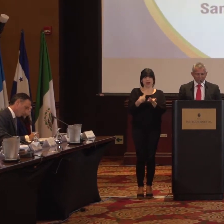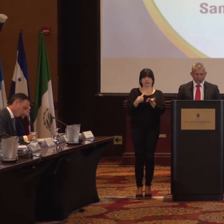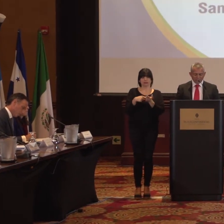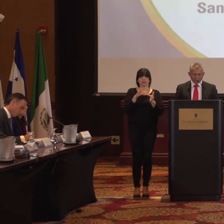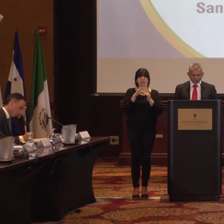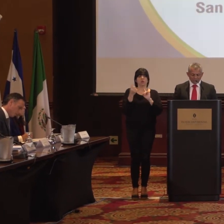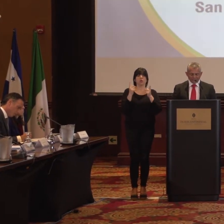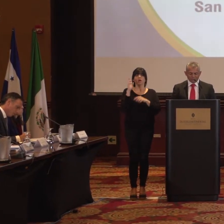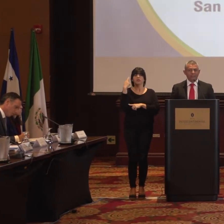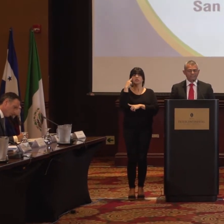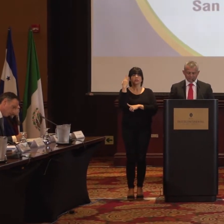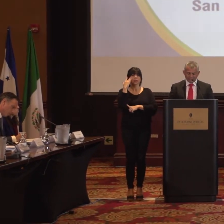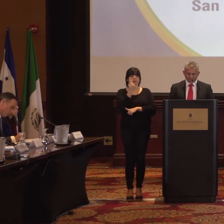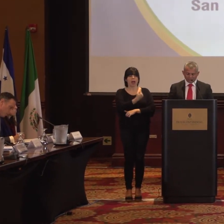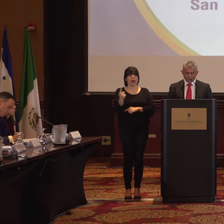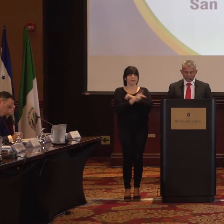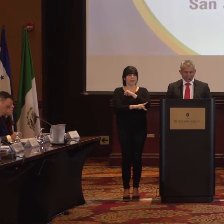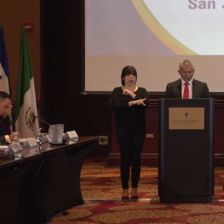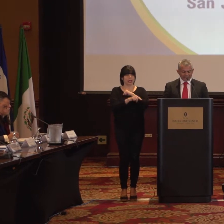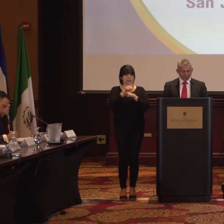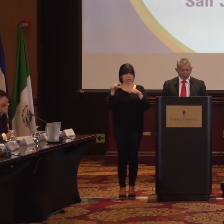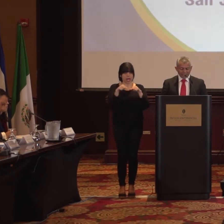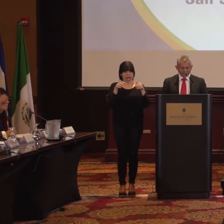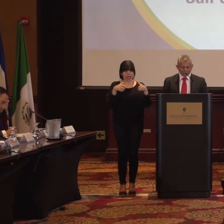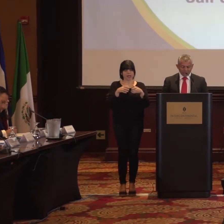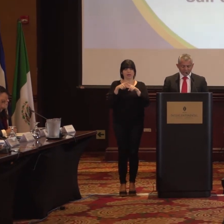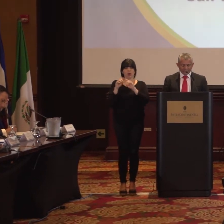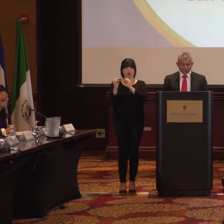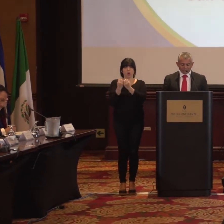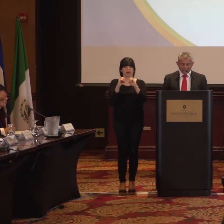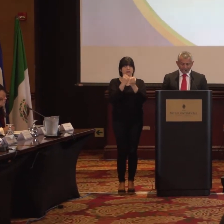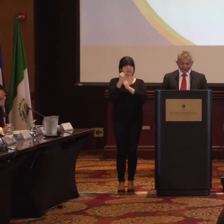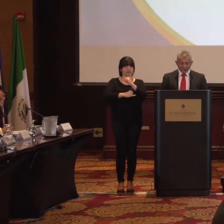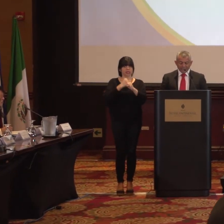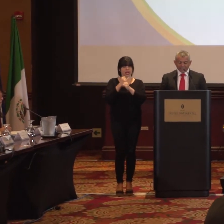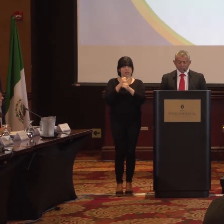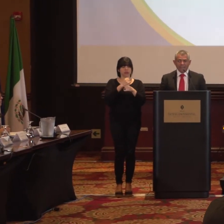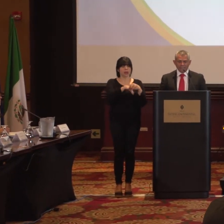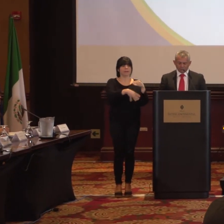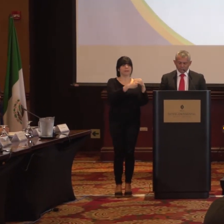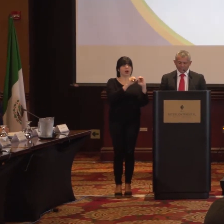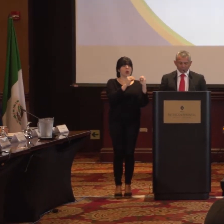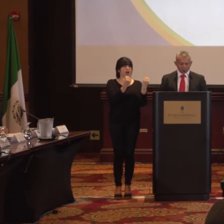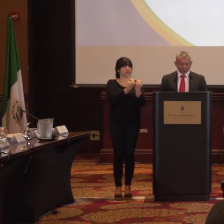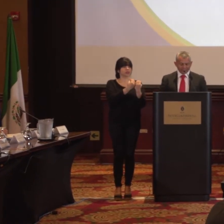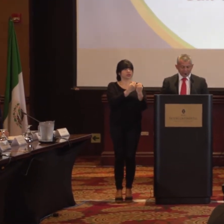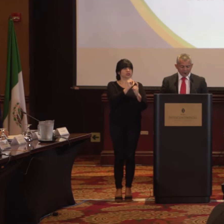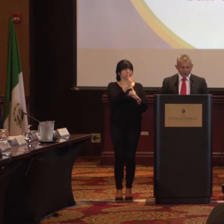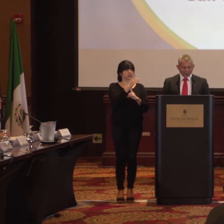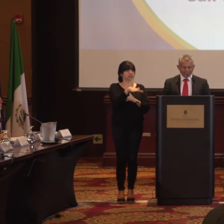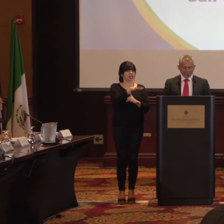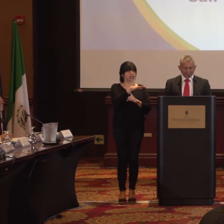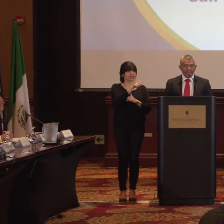principales preocupaciones de los país de la región de las organizaciones internacionales y de las organizaciones de la sociedad